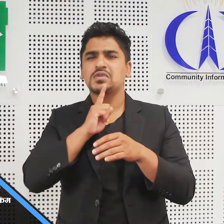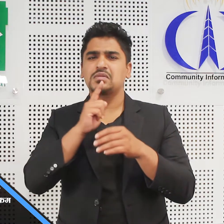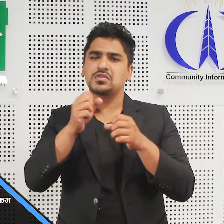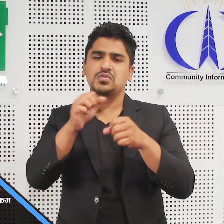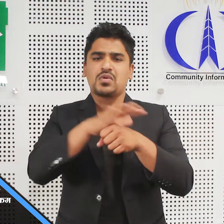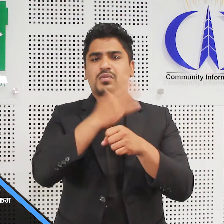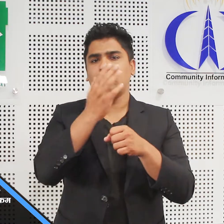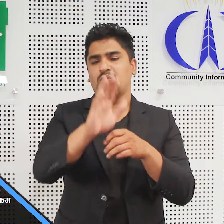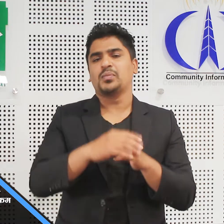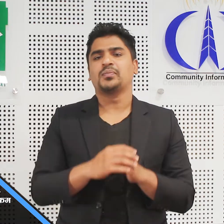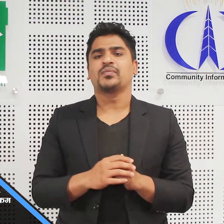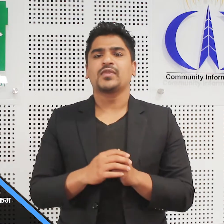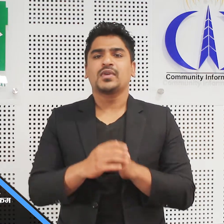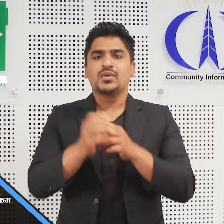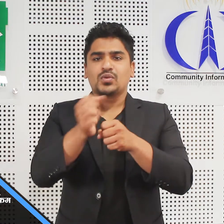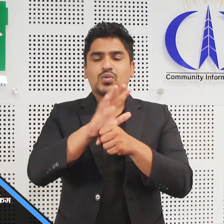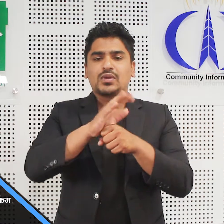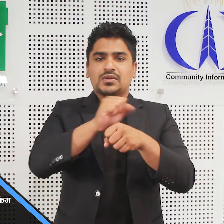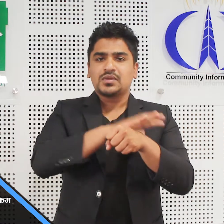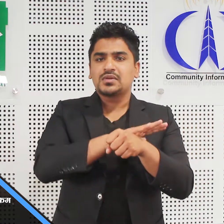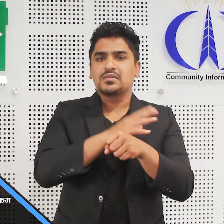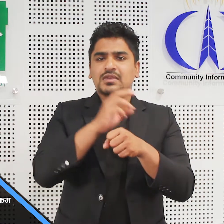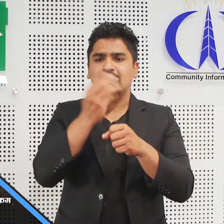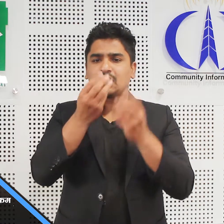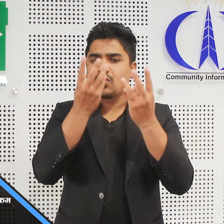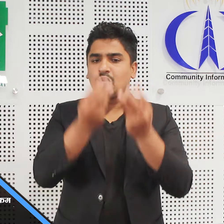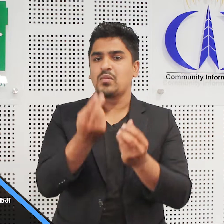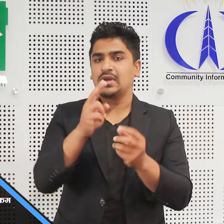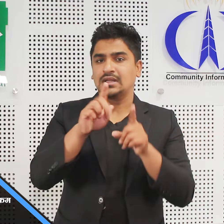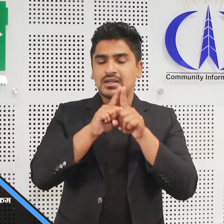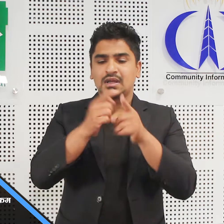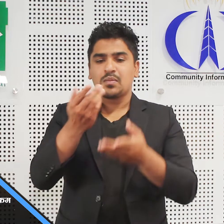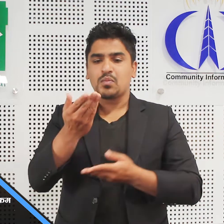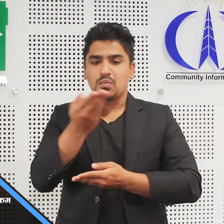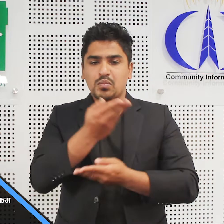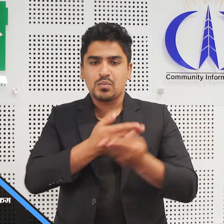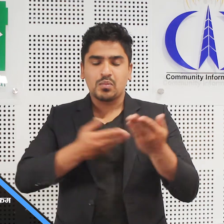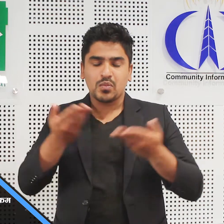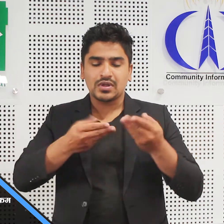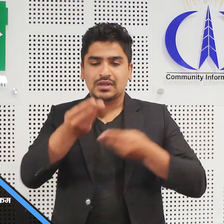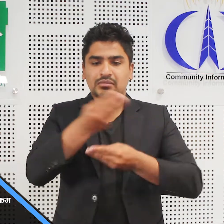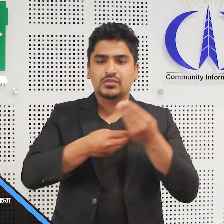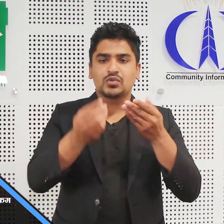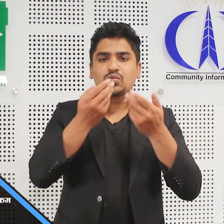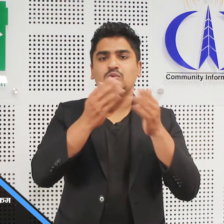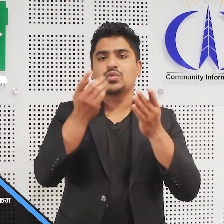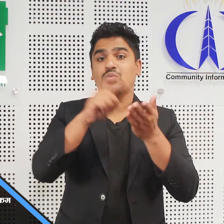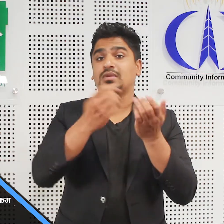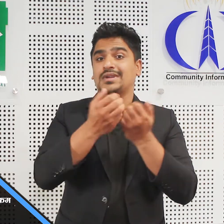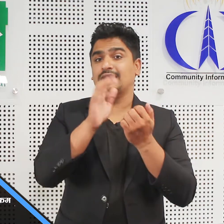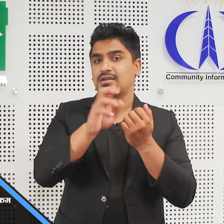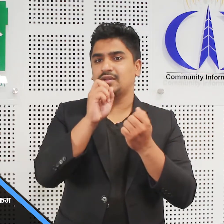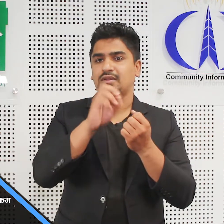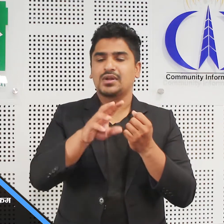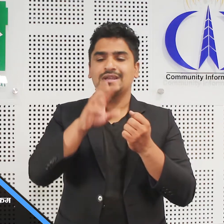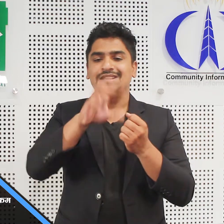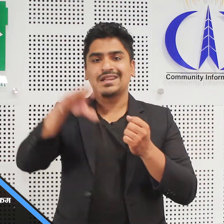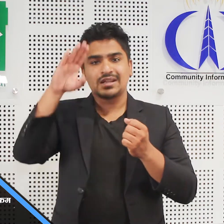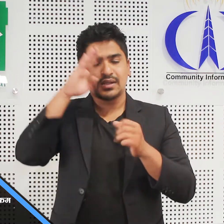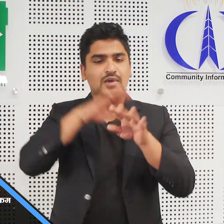भयो। कोरोना संक्रमण दरमा केही कमी आएसँगै बजार व्यापार व्यवसाय खुल्न थालेका छन्। तर स्थानीय सरकारहरूले